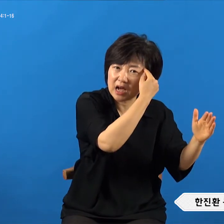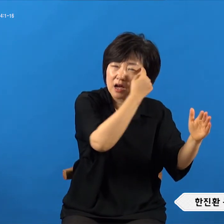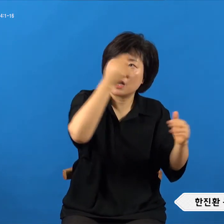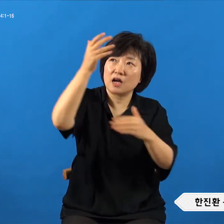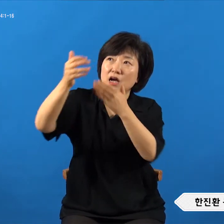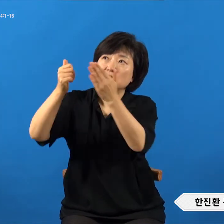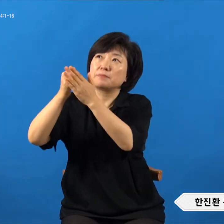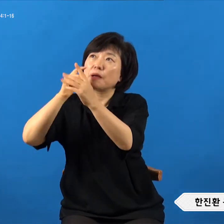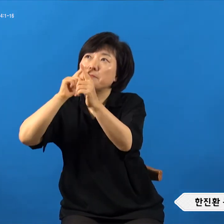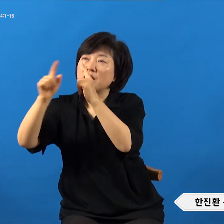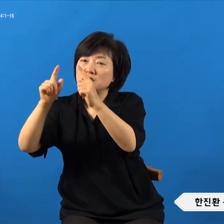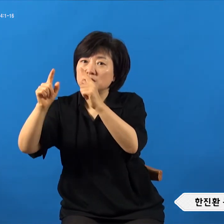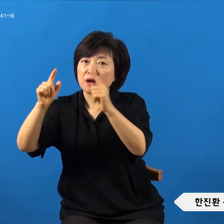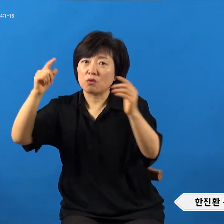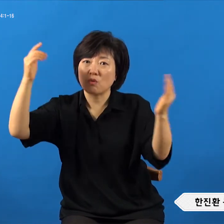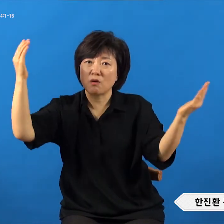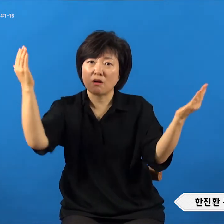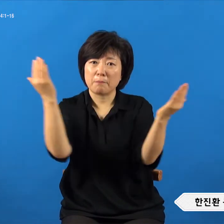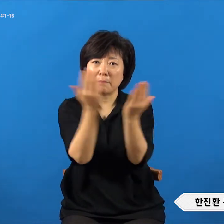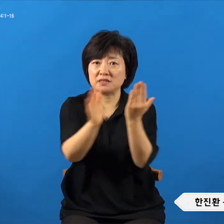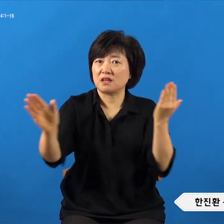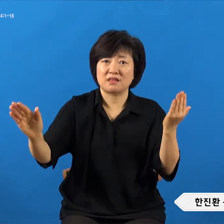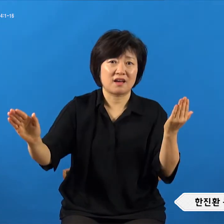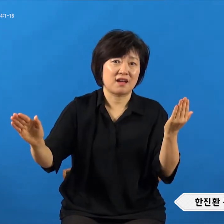언제나 하나님 말씀하고 일치합니까?